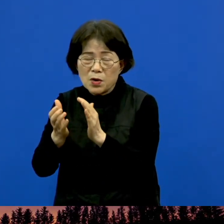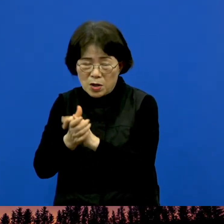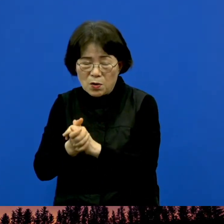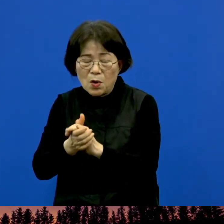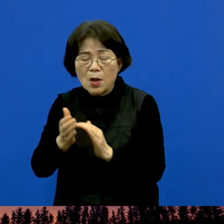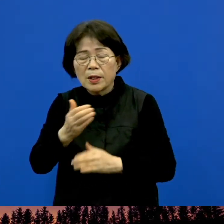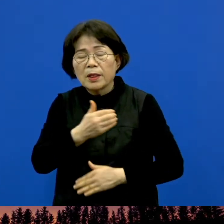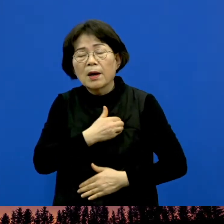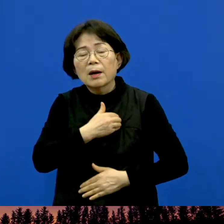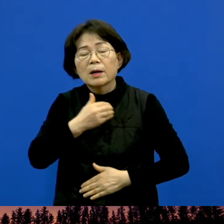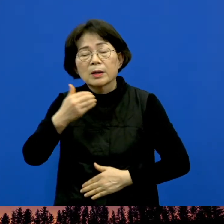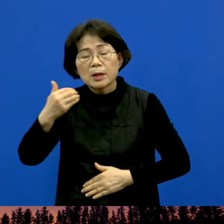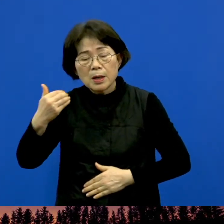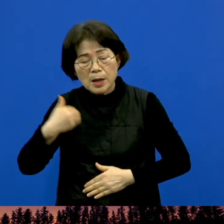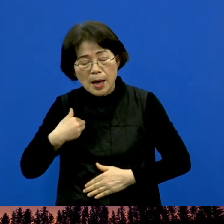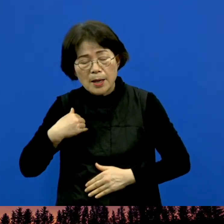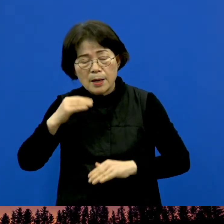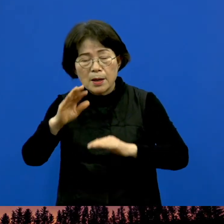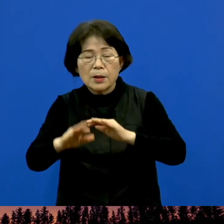넉넉하여 모든 것이 넘치는,